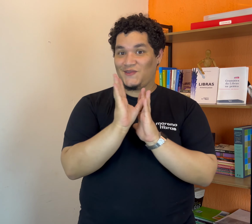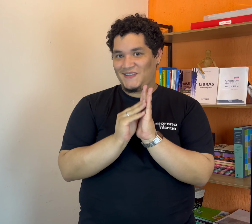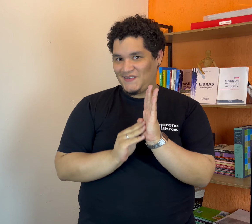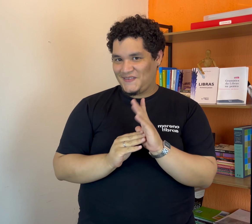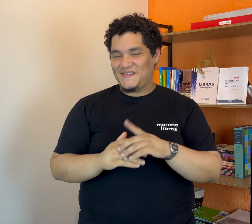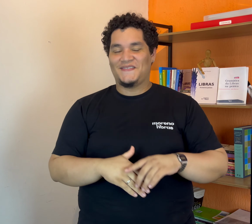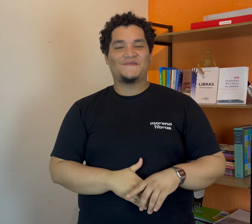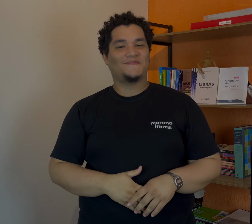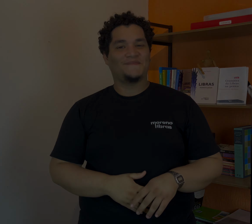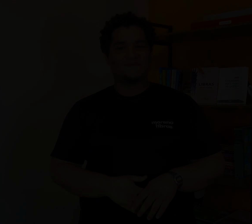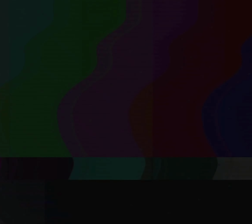pelo conteúdo de hoje.